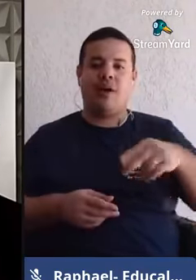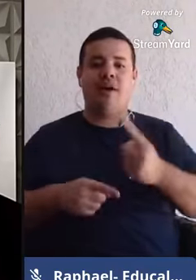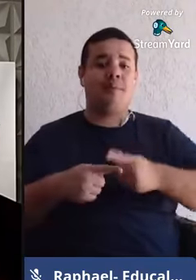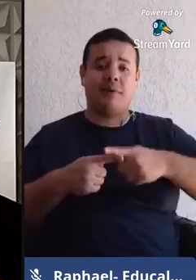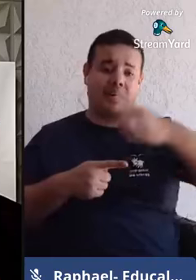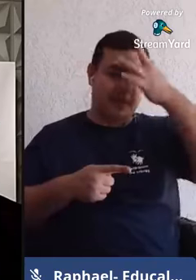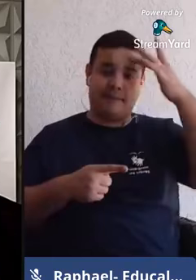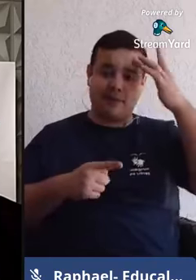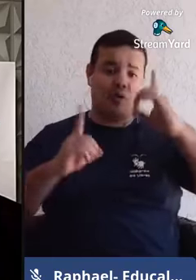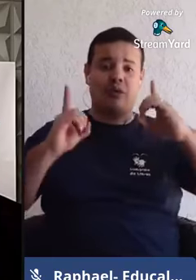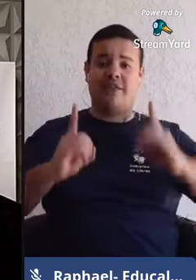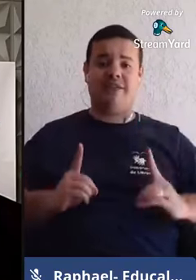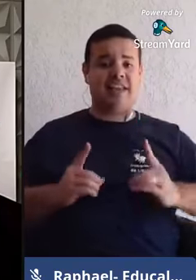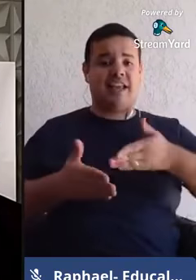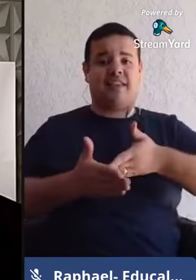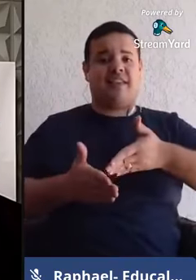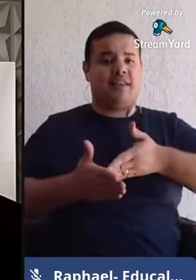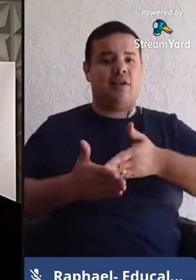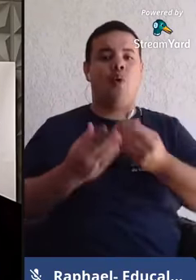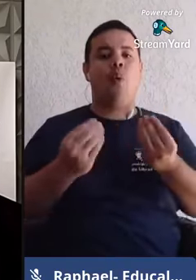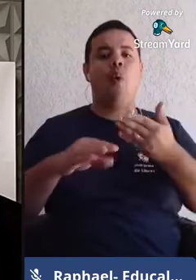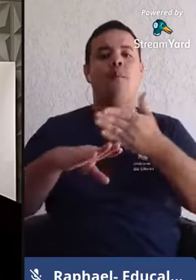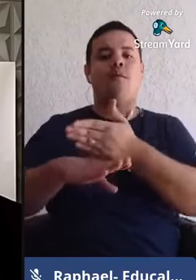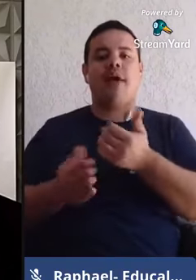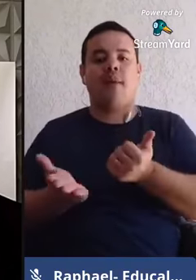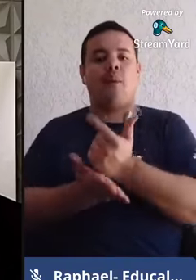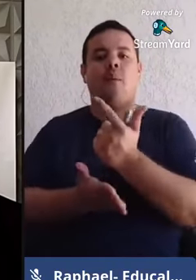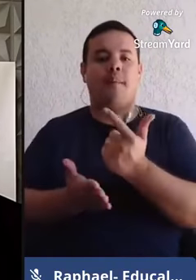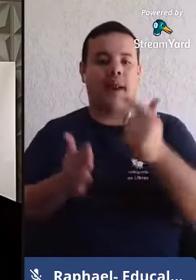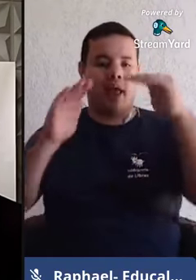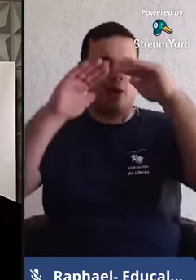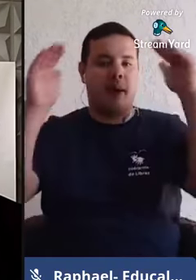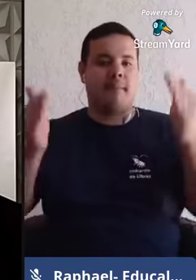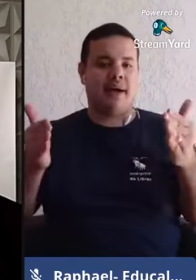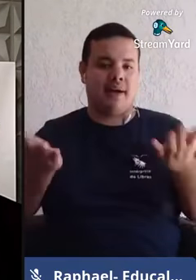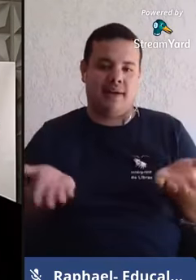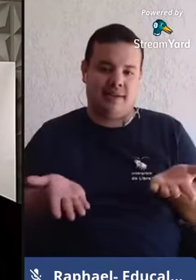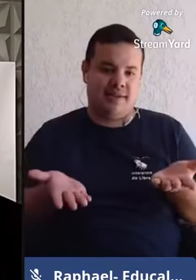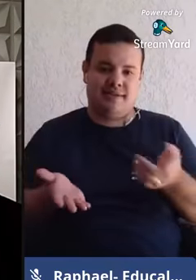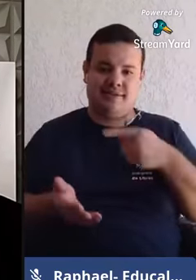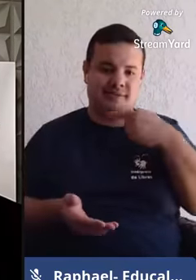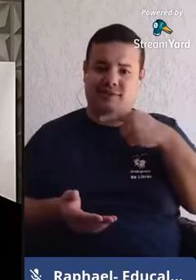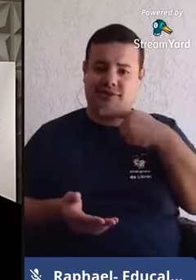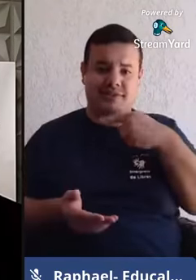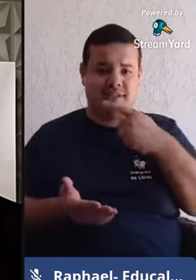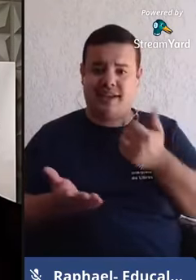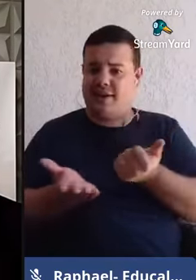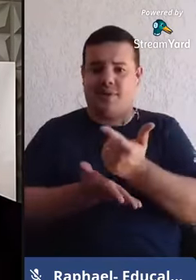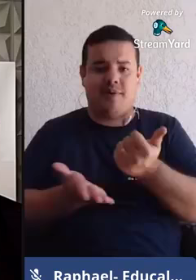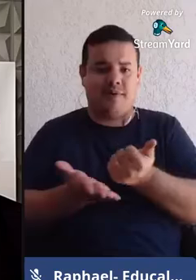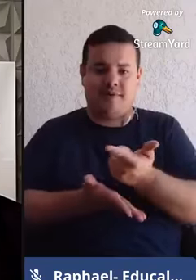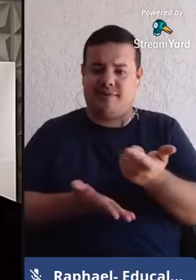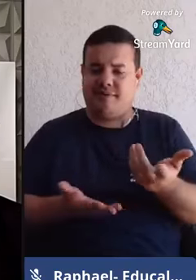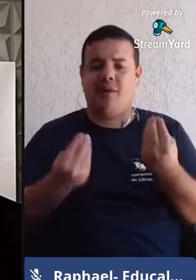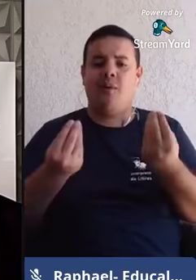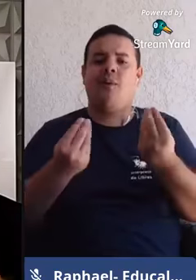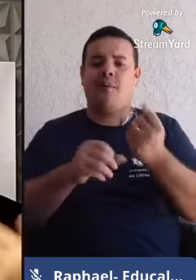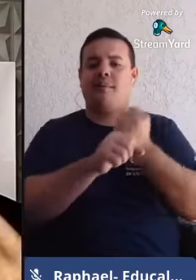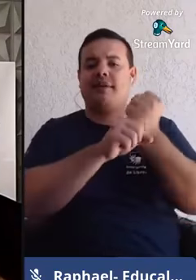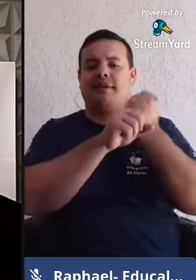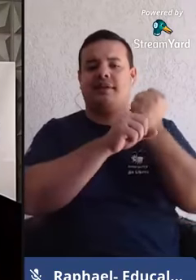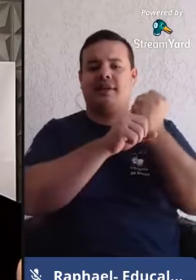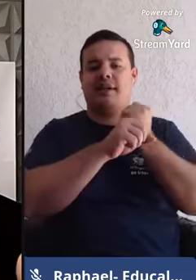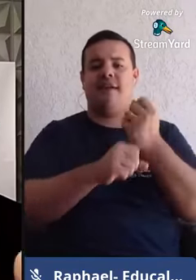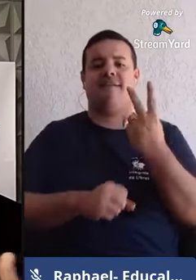acessibilidade para isso, você imagina, há 23 anos atrás, como é que a pessoa chegaria numa banca de jornal e pediria uma revista para a pessoa com deficiência. Então, a